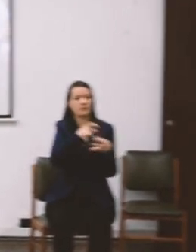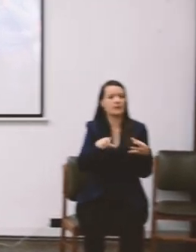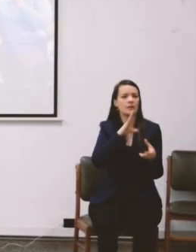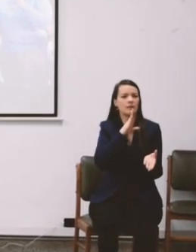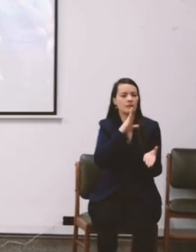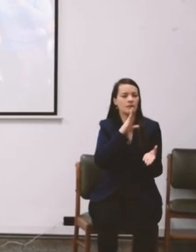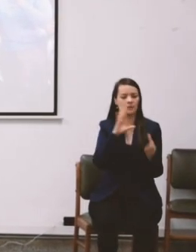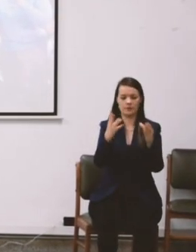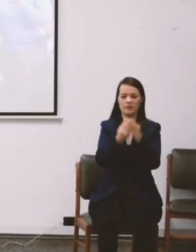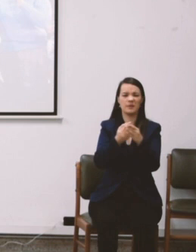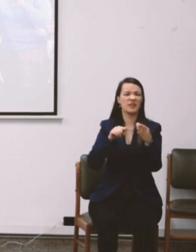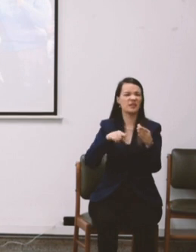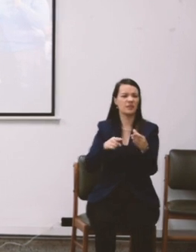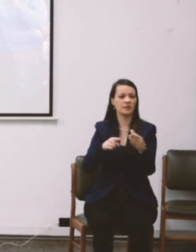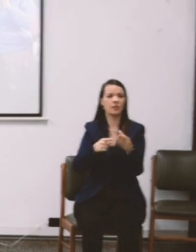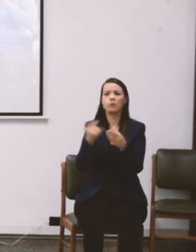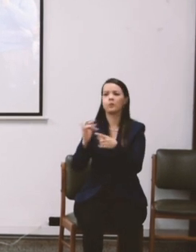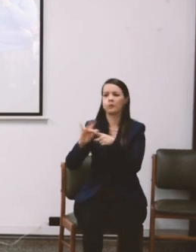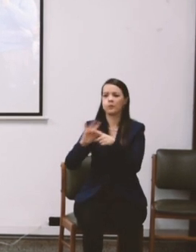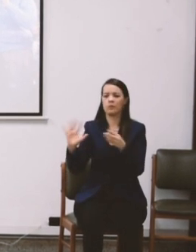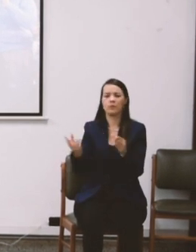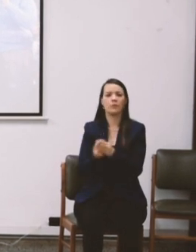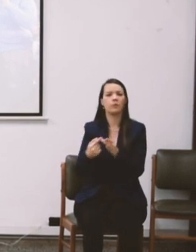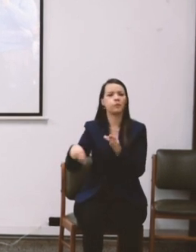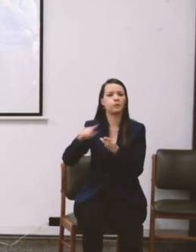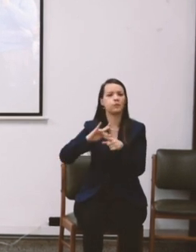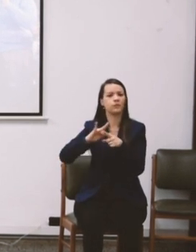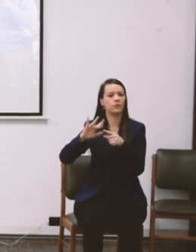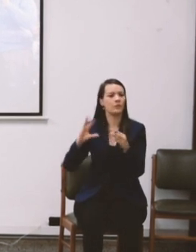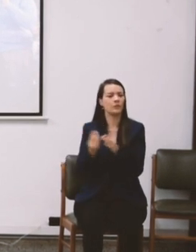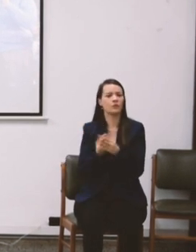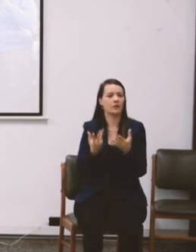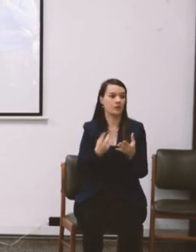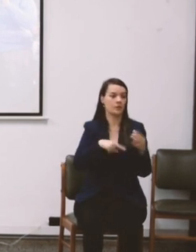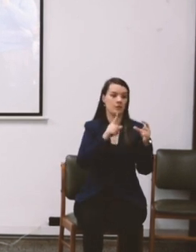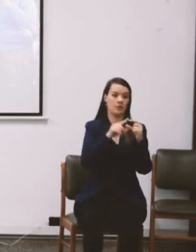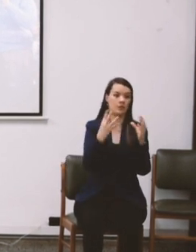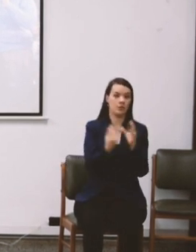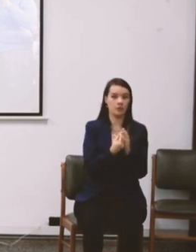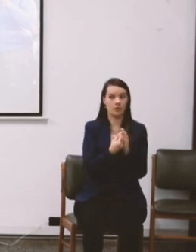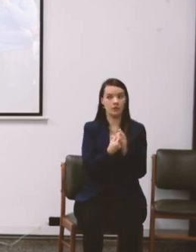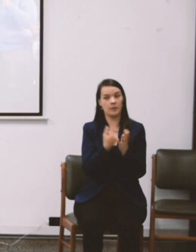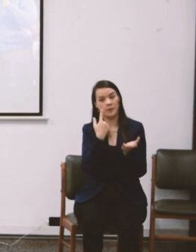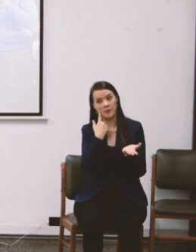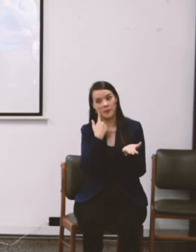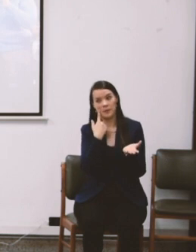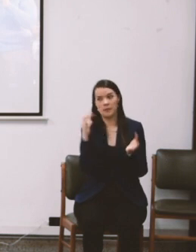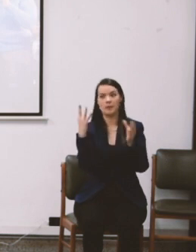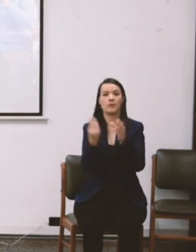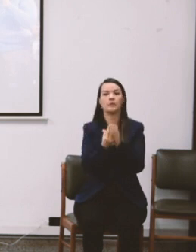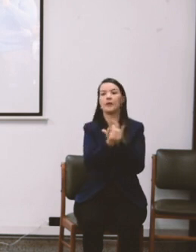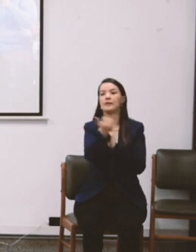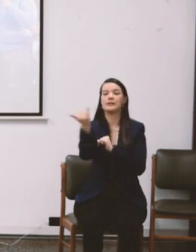y qué es la inclusión que tenemos ahora. ¿Cuál es la que tenemos ahora? Que cuando hablamos de inclusión, entonces hablamos de la inclusión que